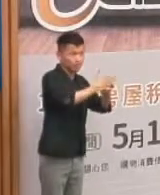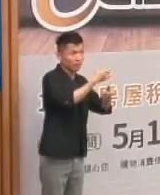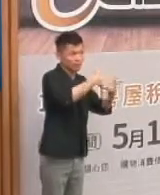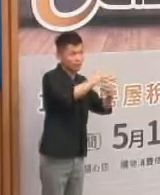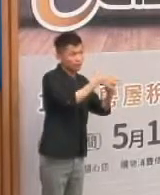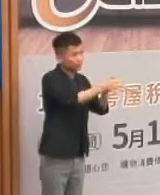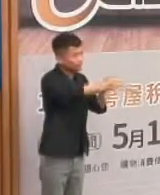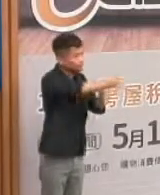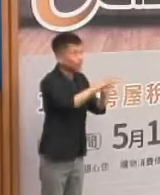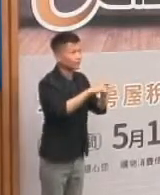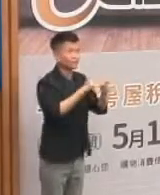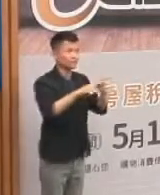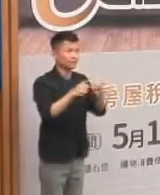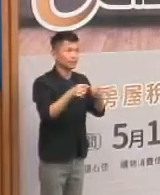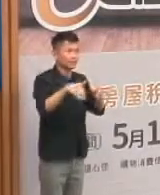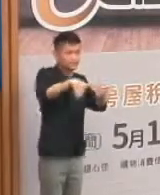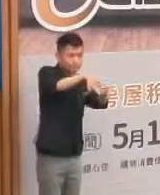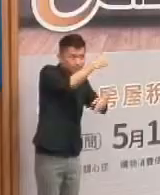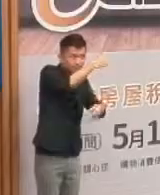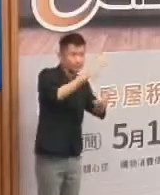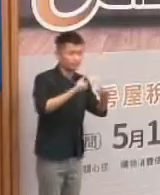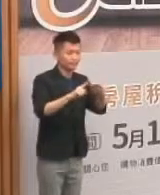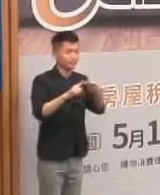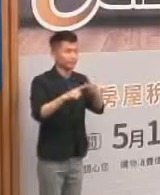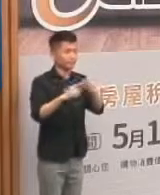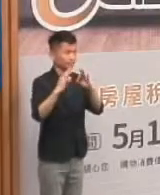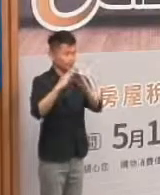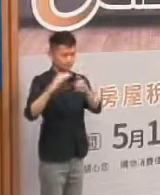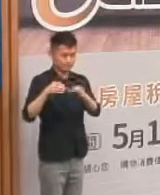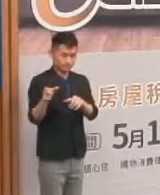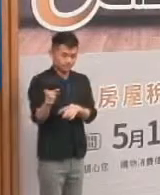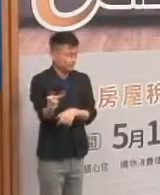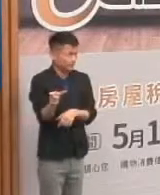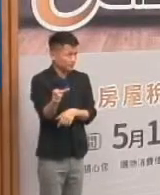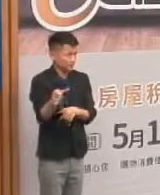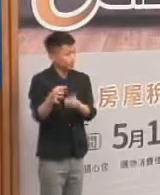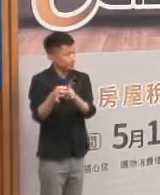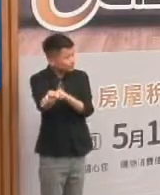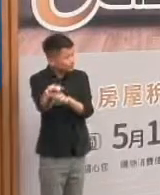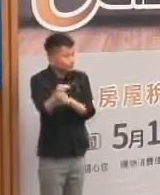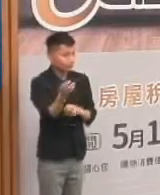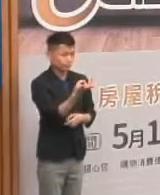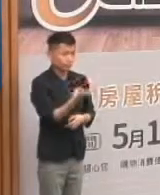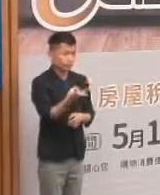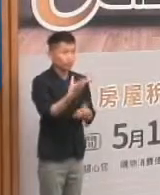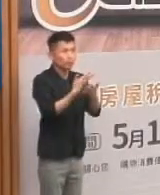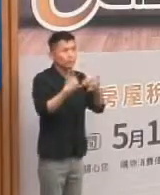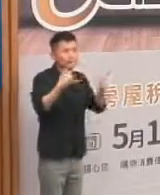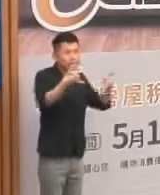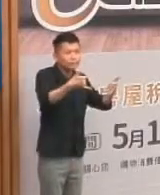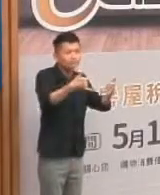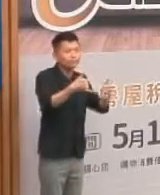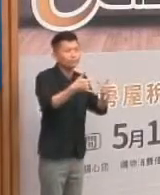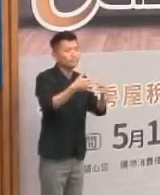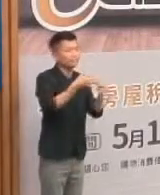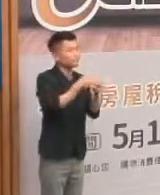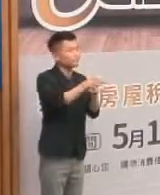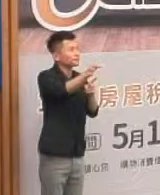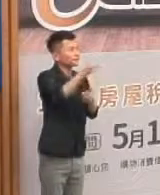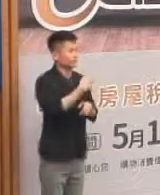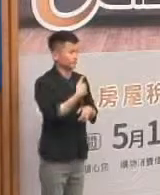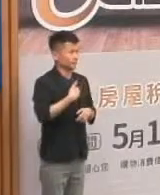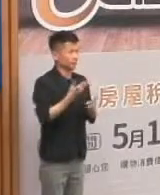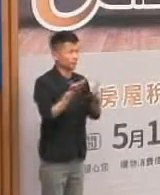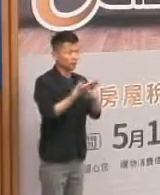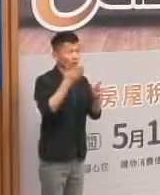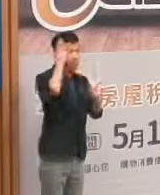账，或者信用卡的缴税，或者金片金融卡的缴税，绝大部分都可以透过网际网络啊，或者是用 QR